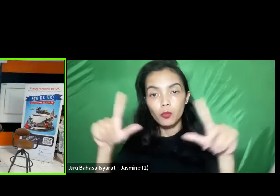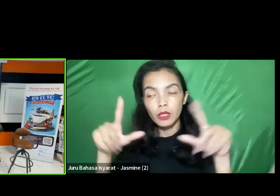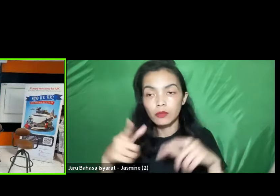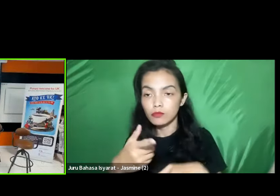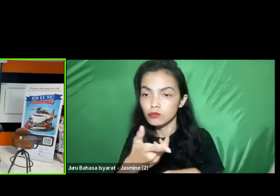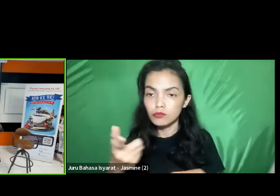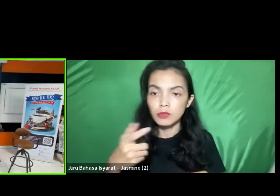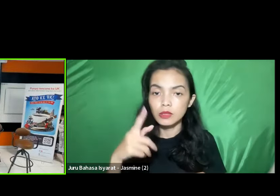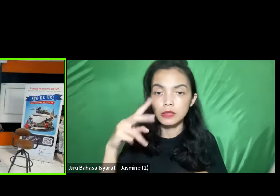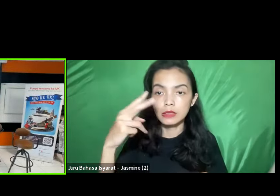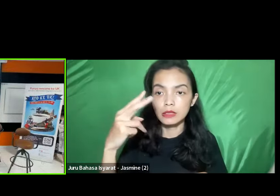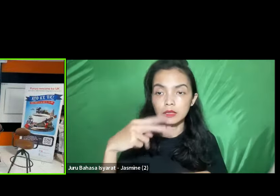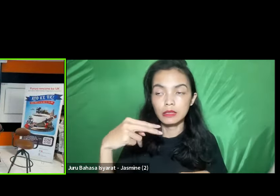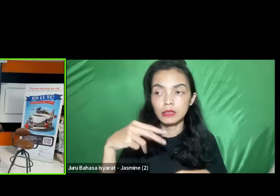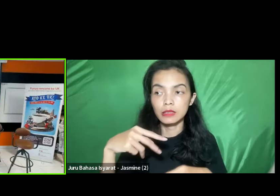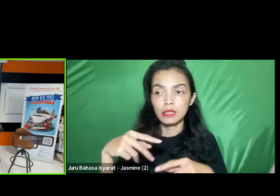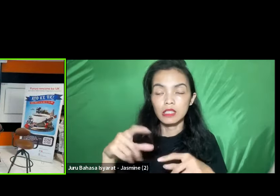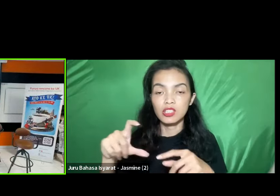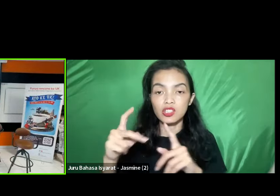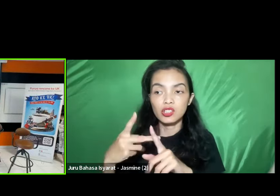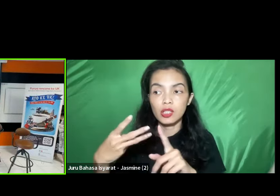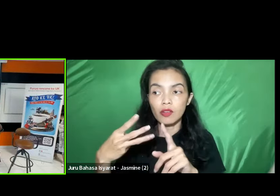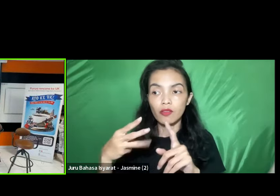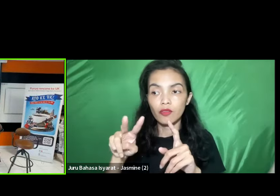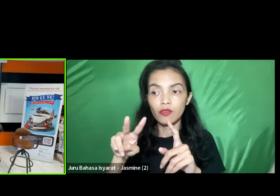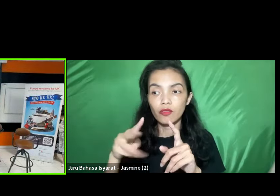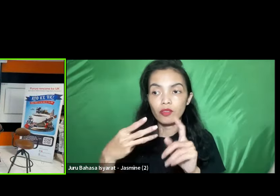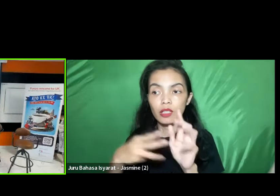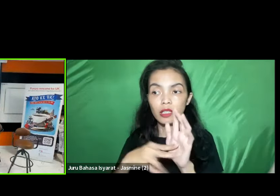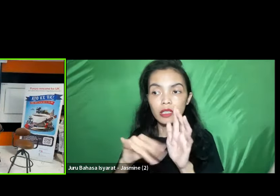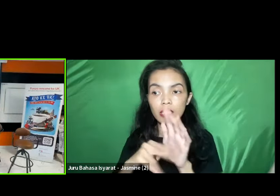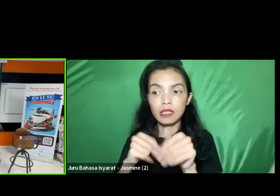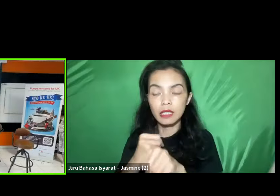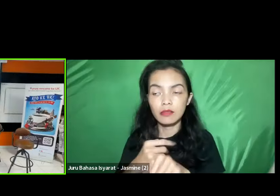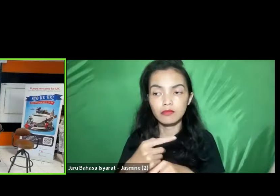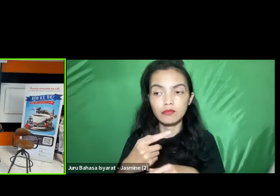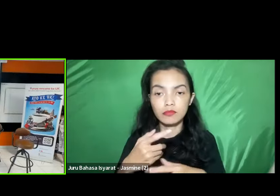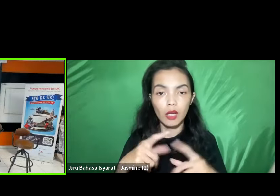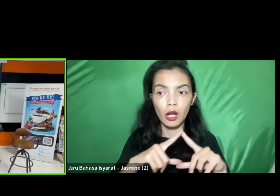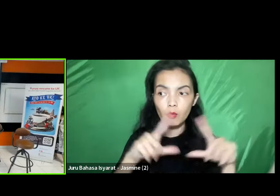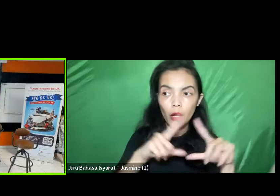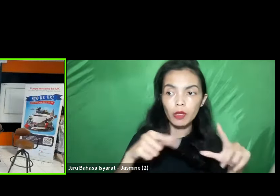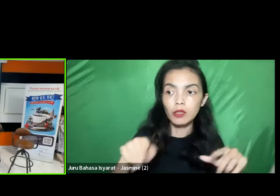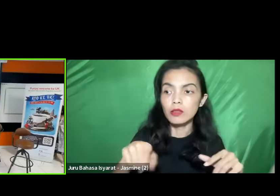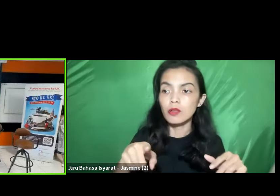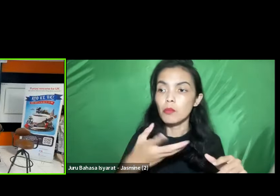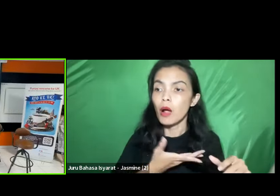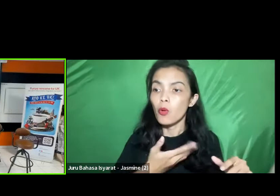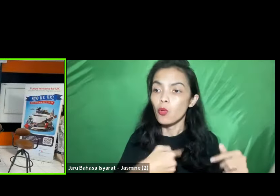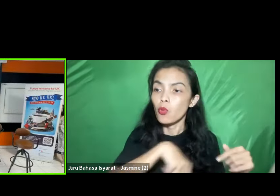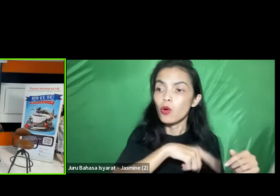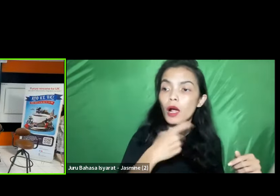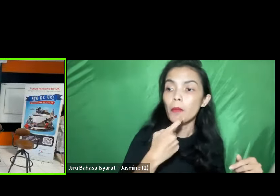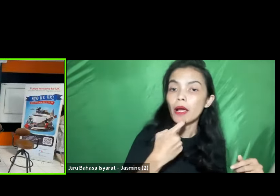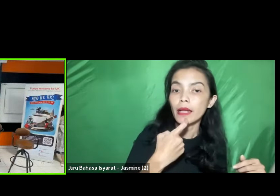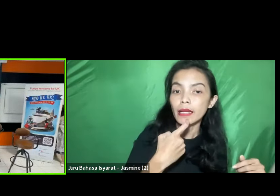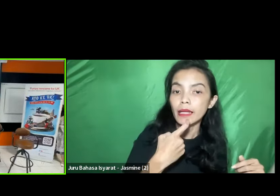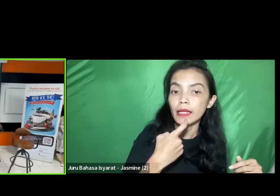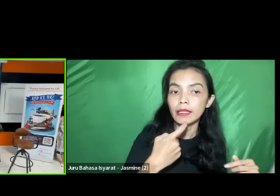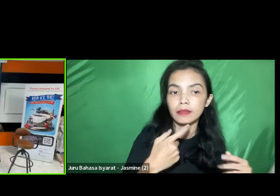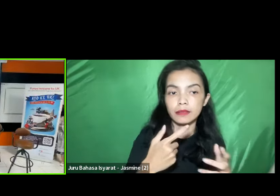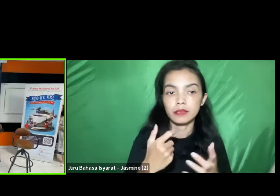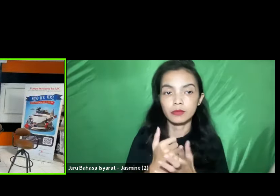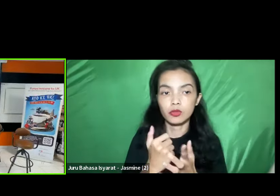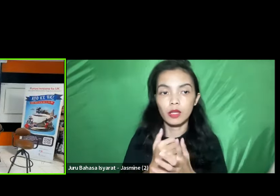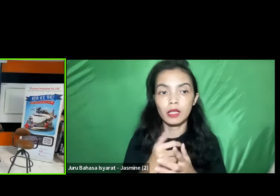kita e biasanya Saya cukup jawab satu jawaban simpel sih e sepening tuh pengin cari yang kayak gini loh